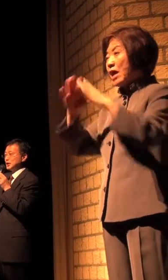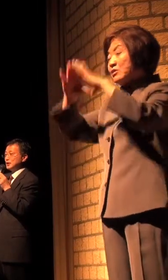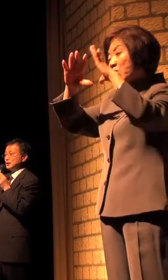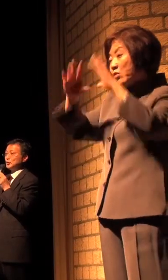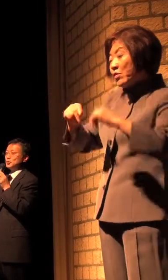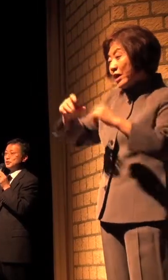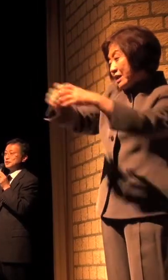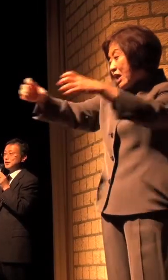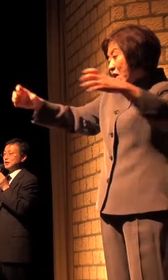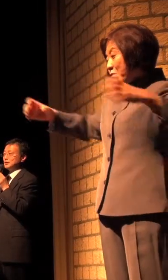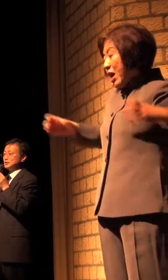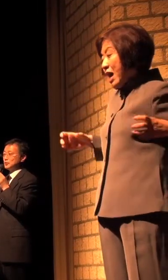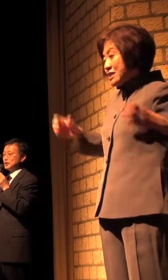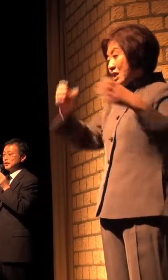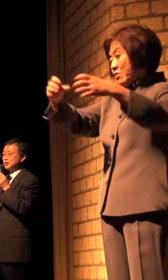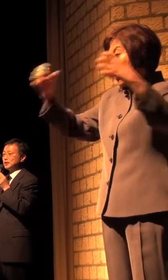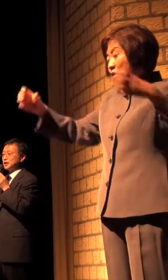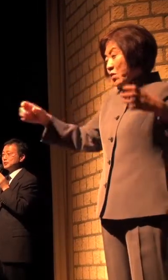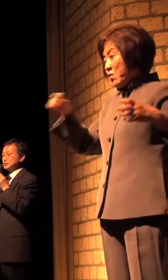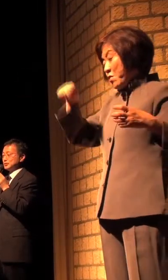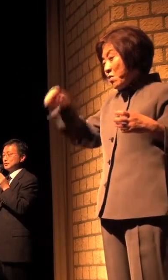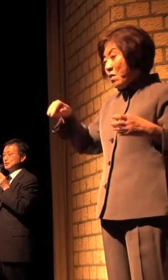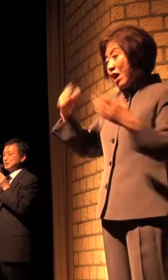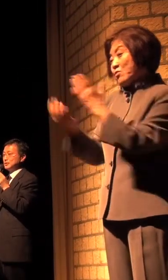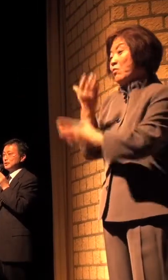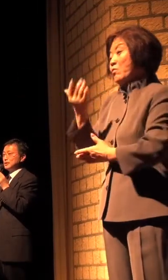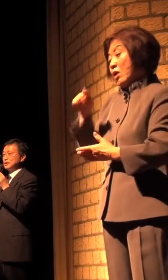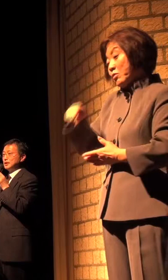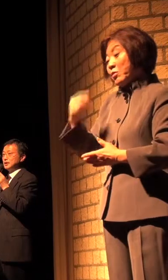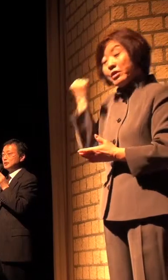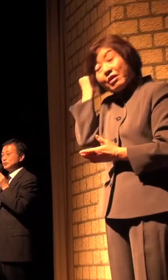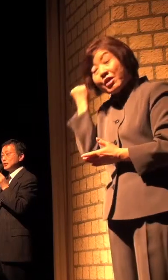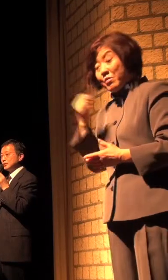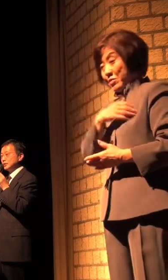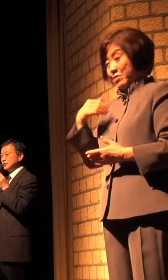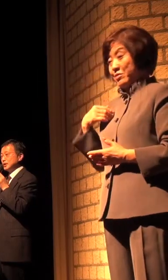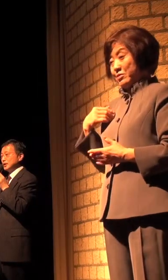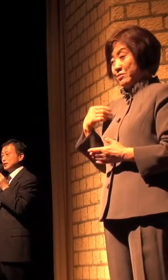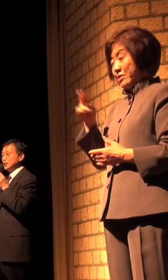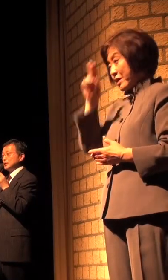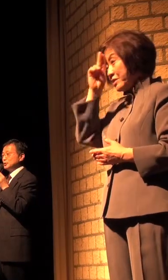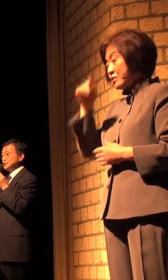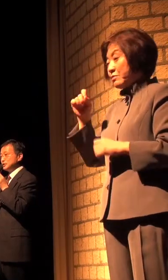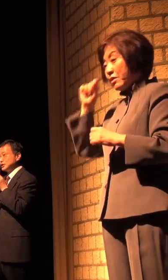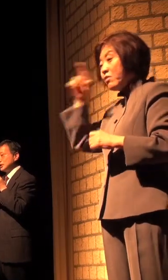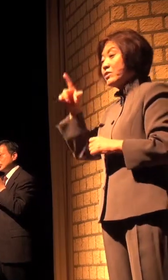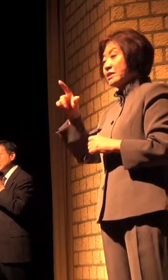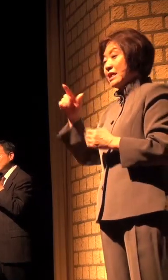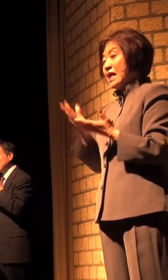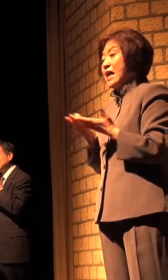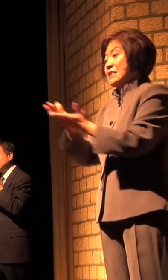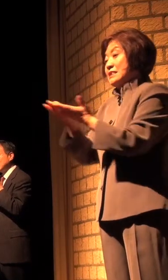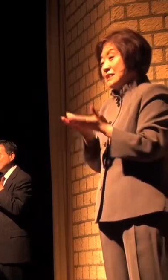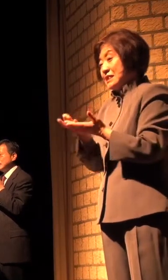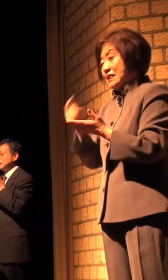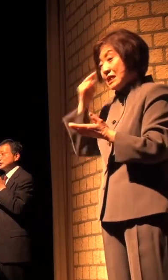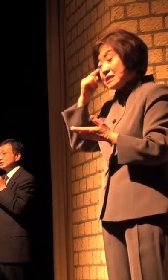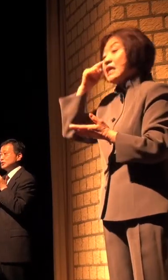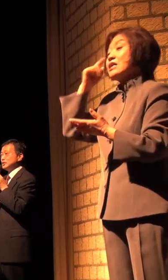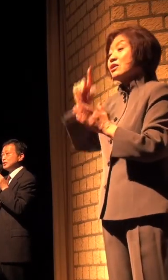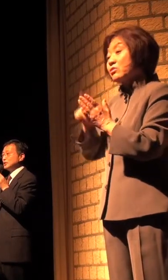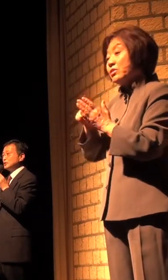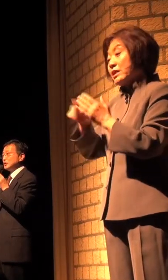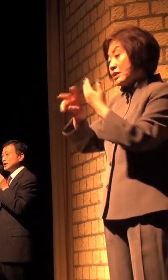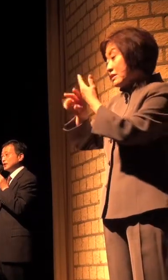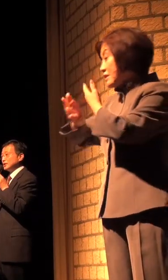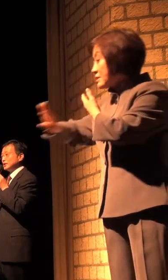枠は残りますから、そこで寝てれば大丈夫。で昼間起きていて地震の揺れを感じて外